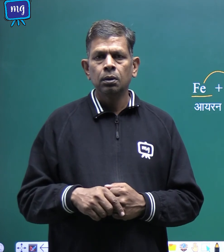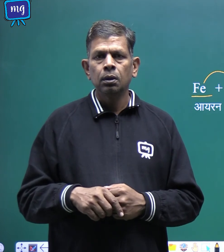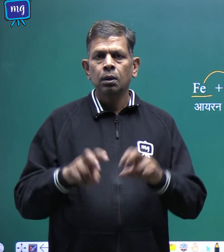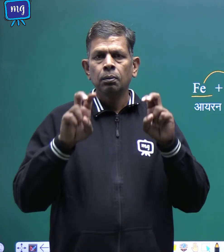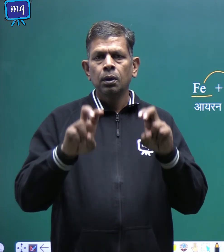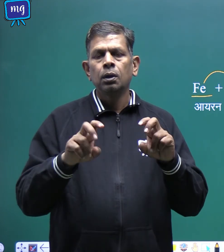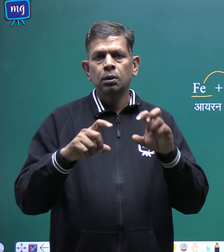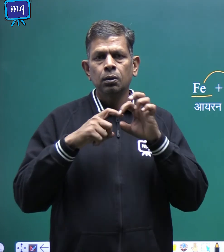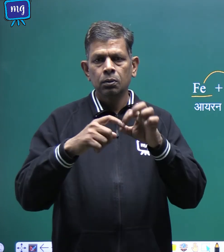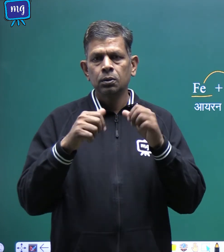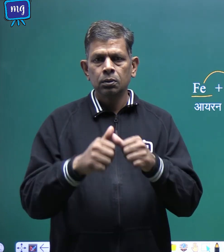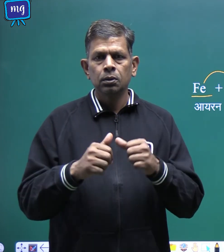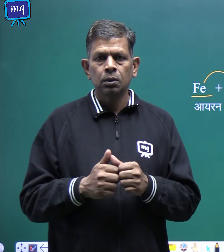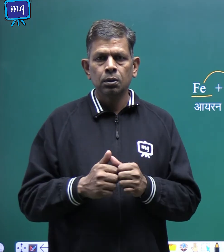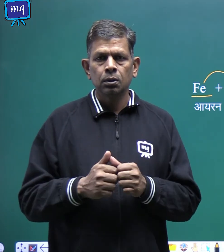प्रश्न उत्तर